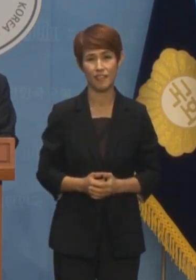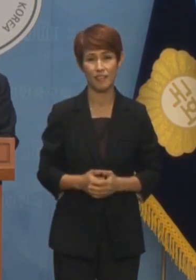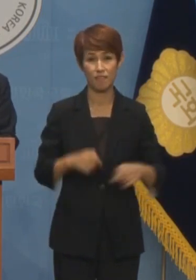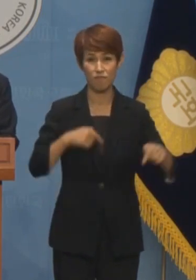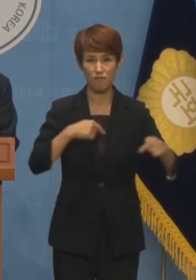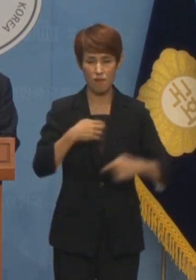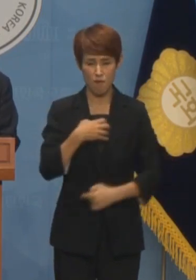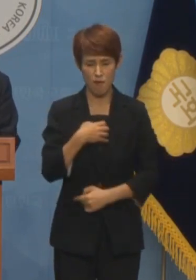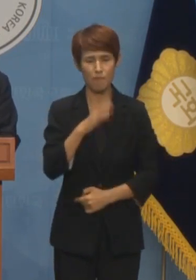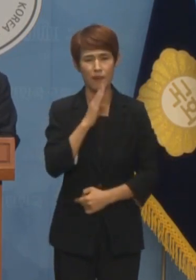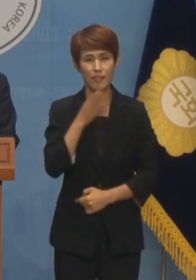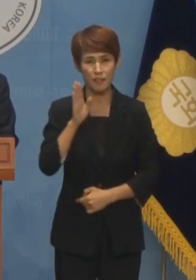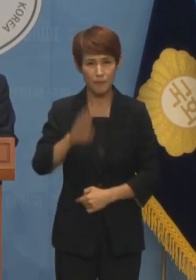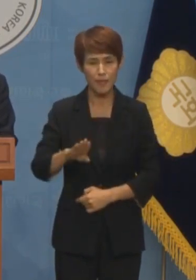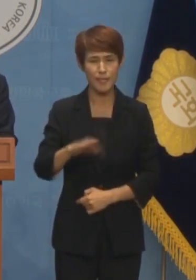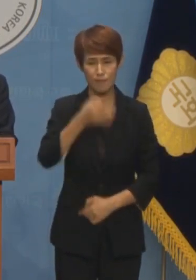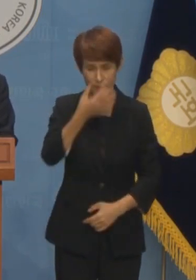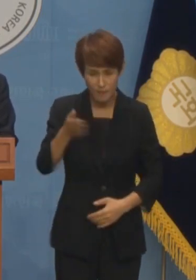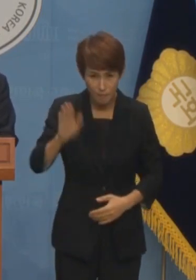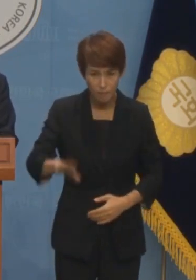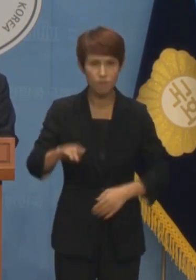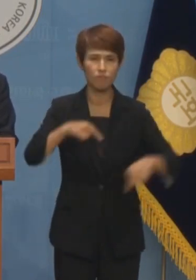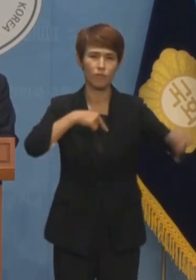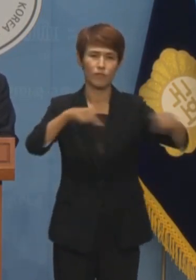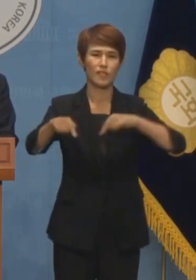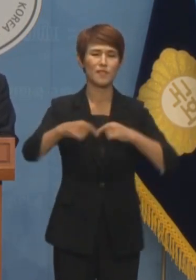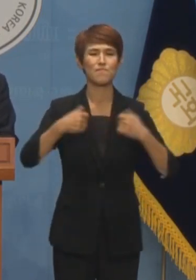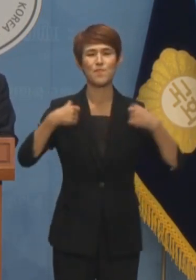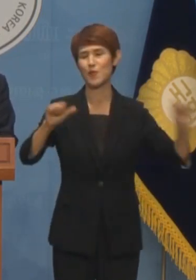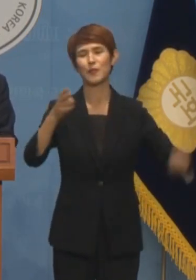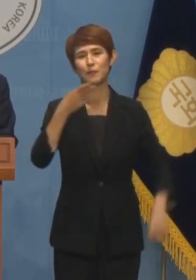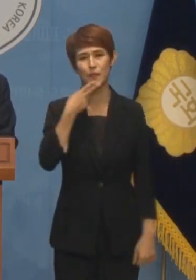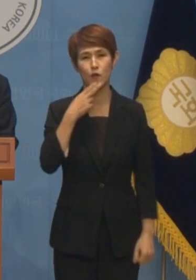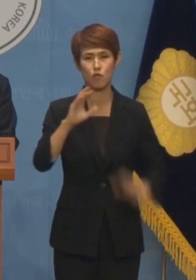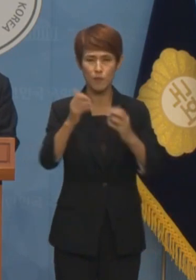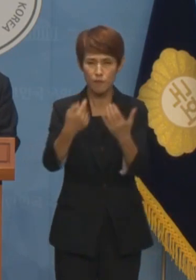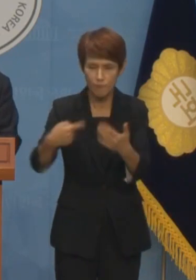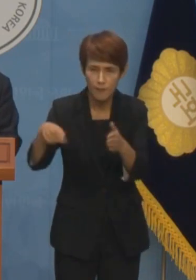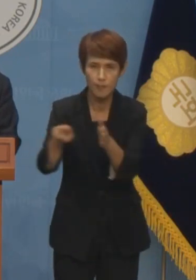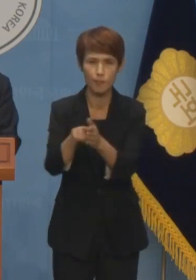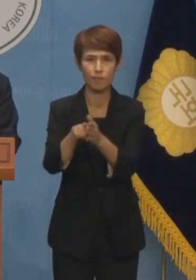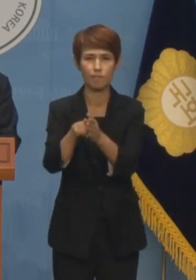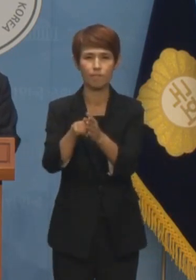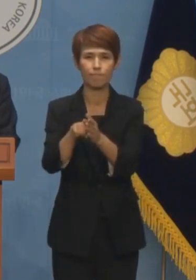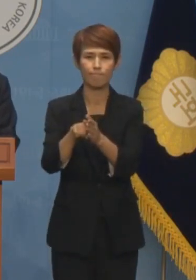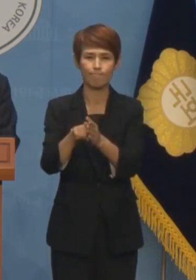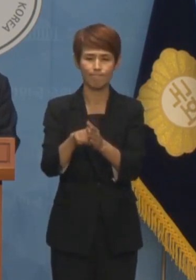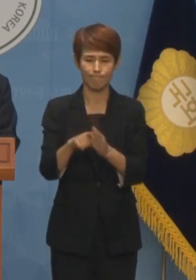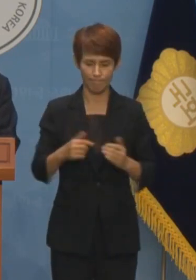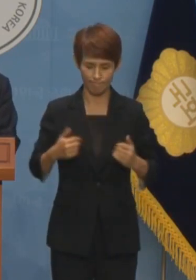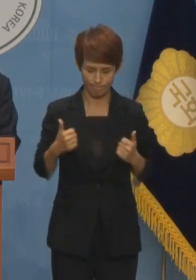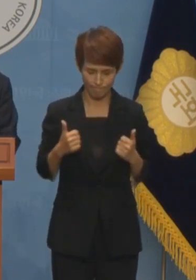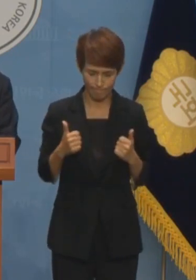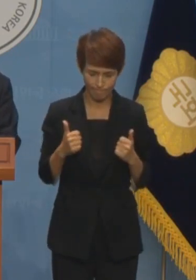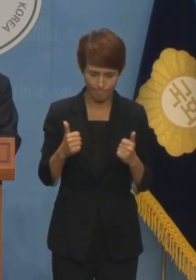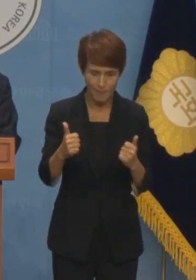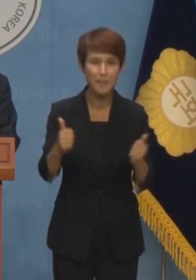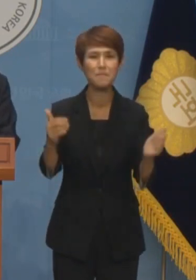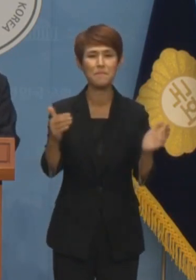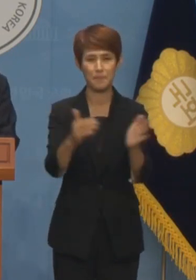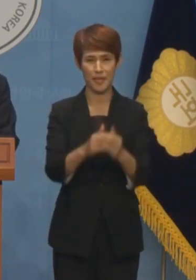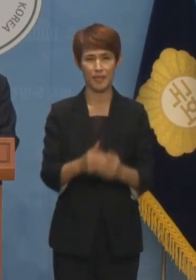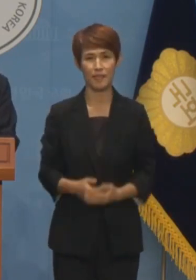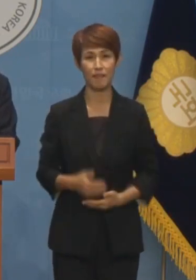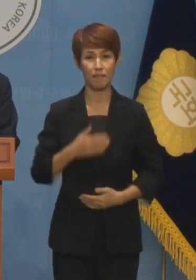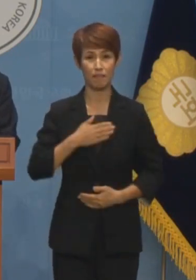포기하지 않았습니다. 오직 국민, 오직 민생만을 생각하며 정진하여 왔습니다. 저를